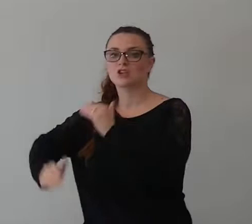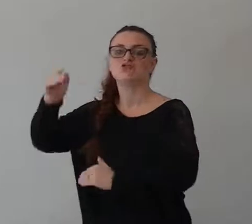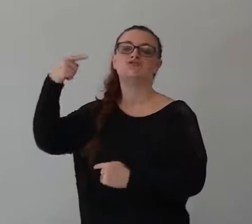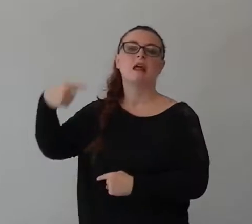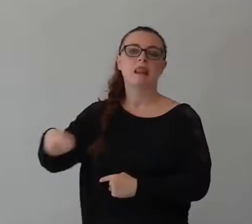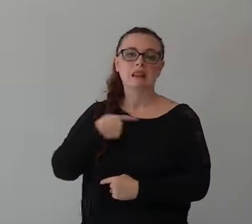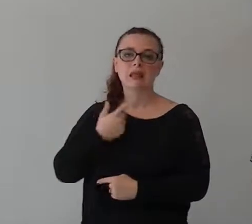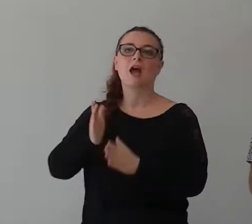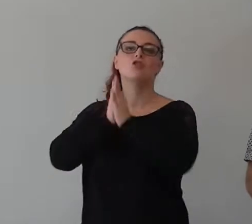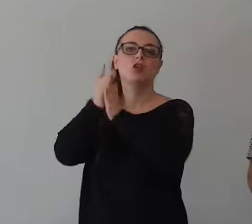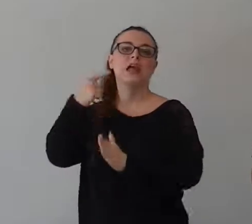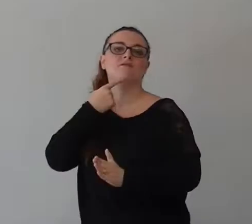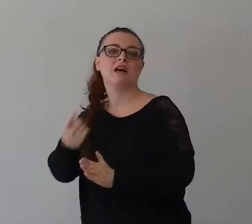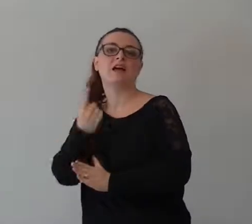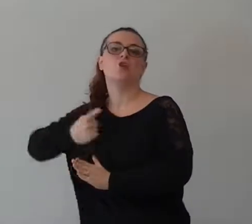adorando Chemosh,